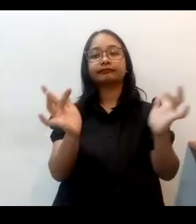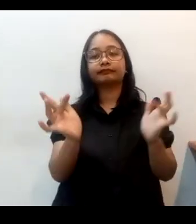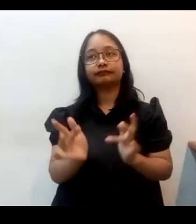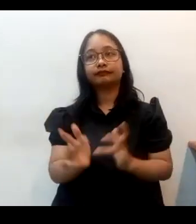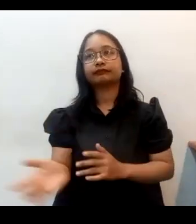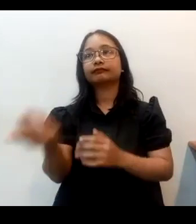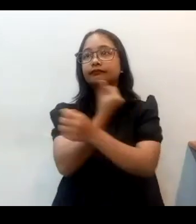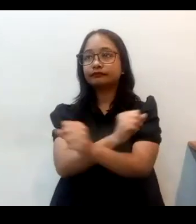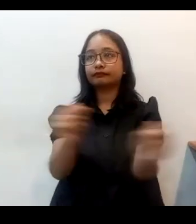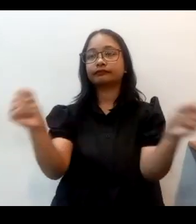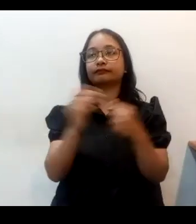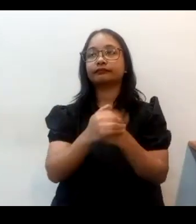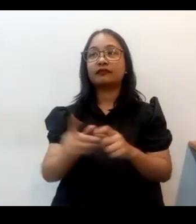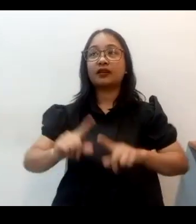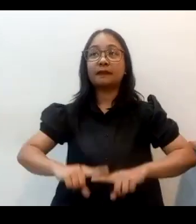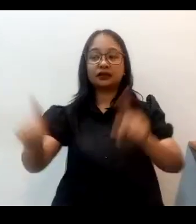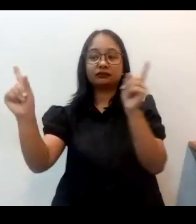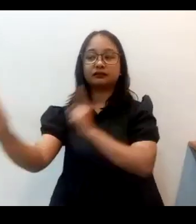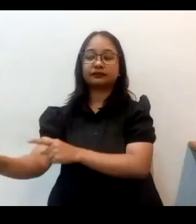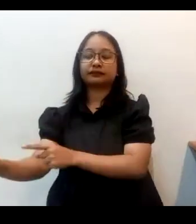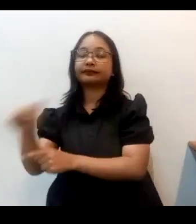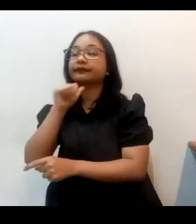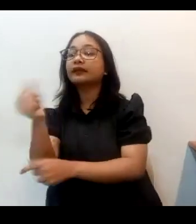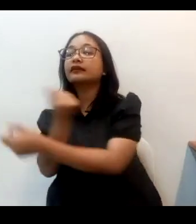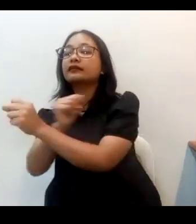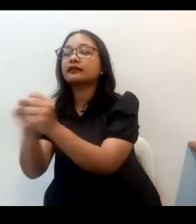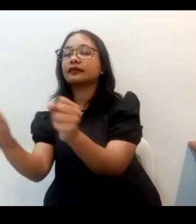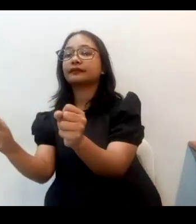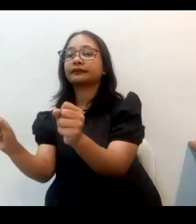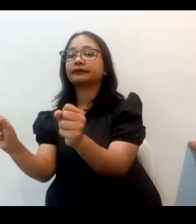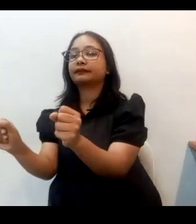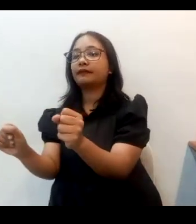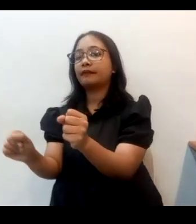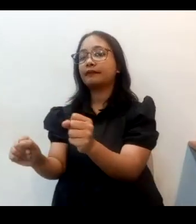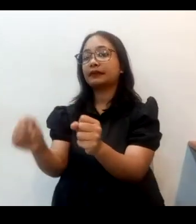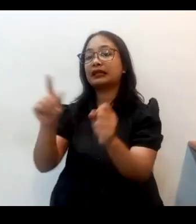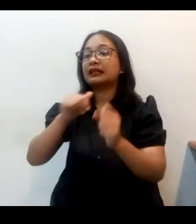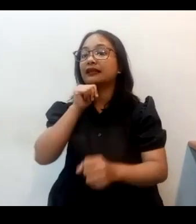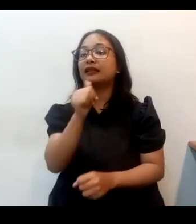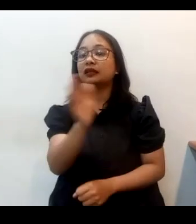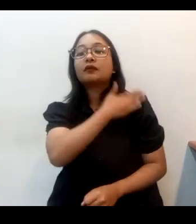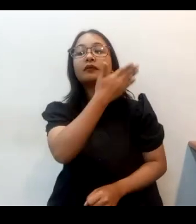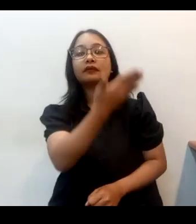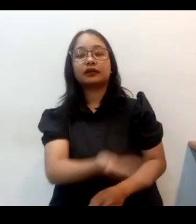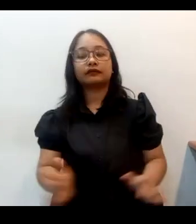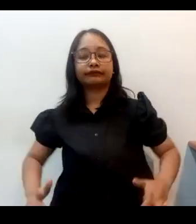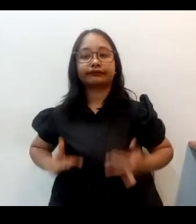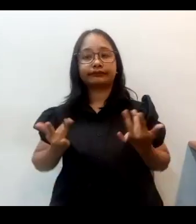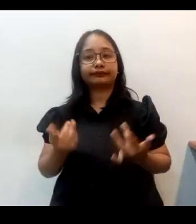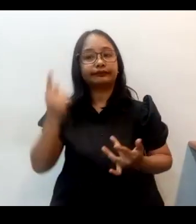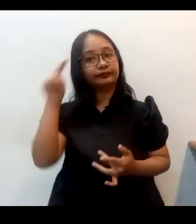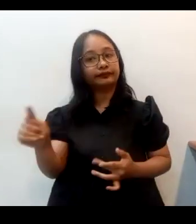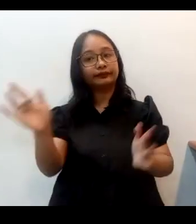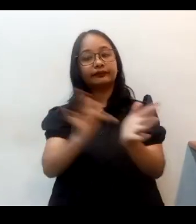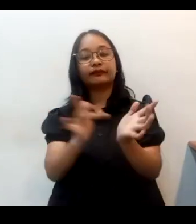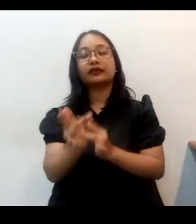iniligtas siya ni Jesus. But he doesn't want Pero ito, ayaw niya. because he never experienced Jesus saved him. Dahil hindi niya talaga naranasan